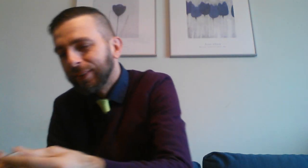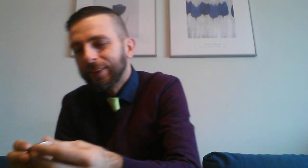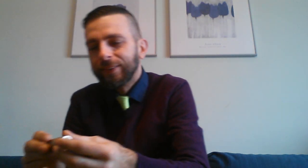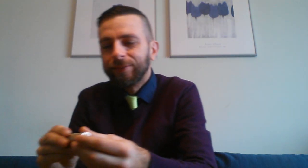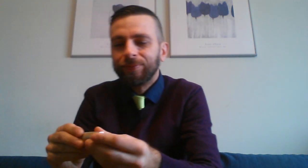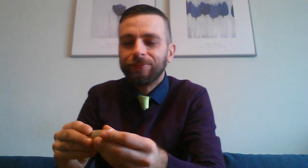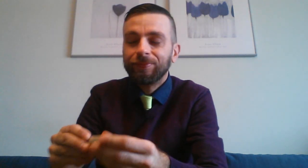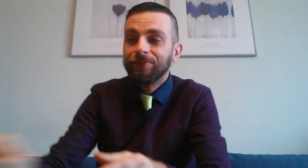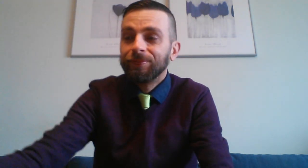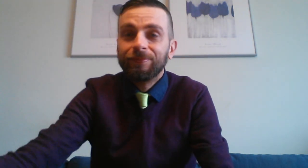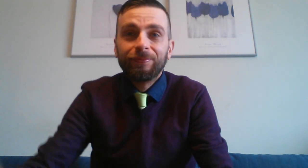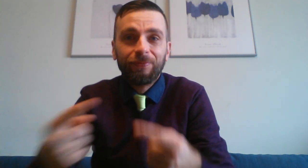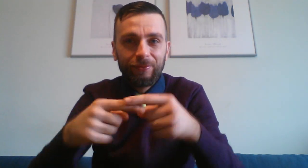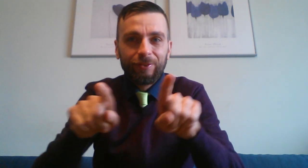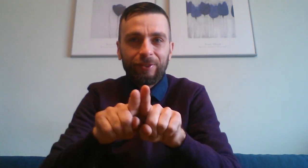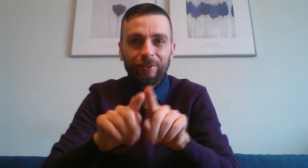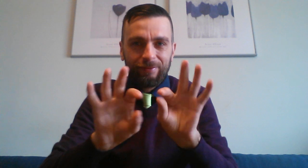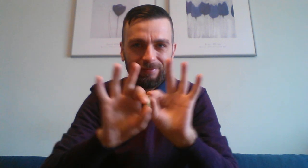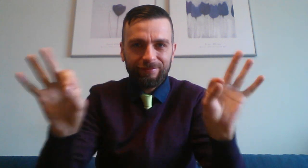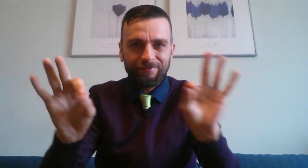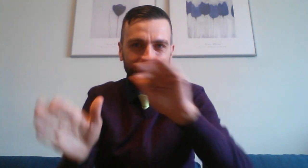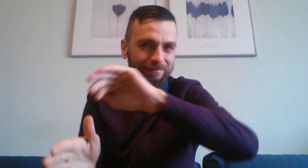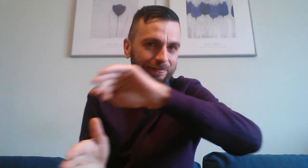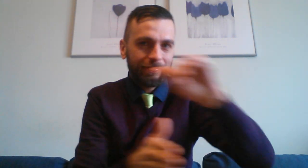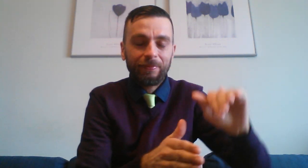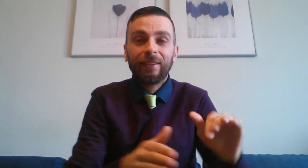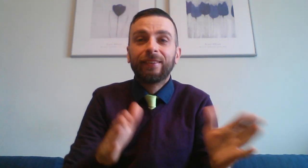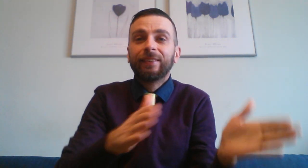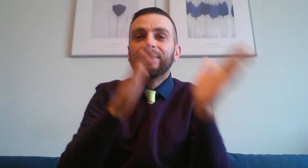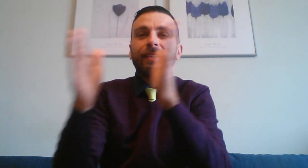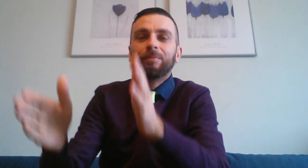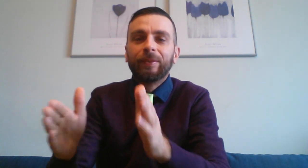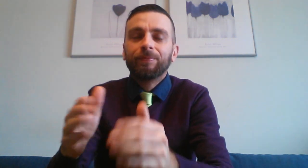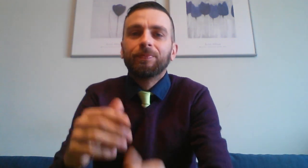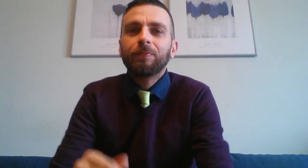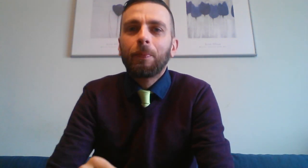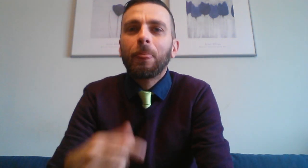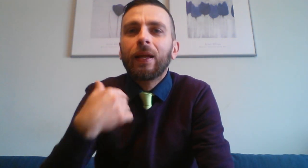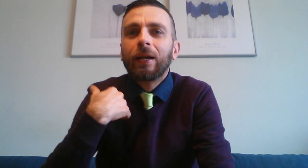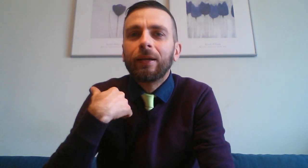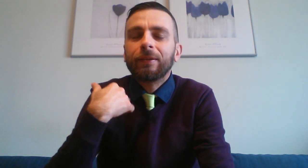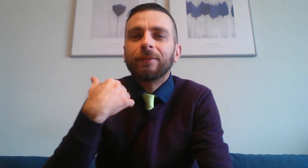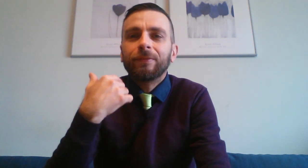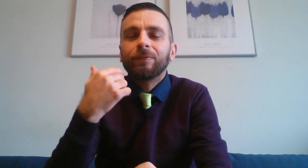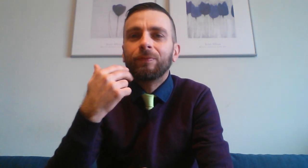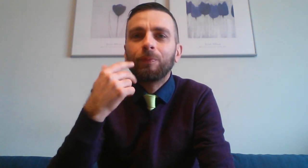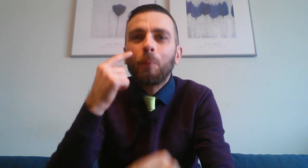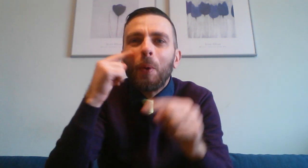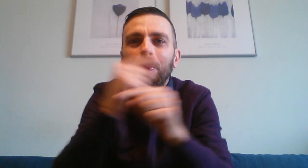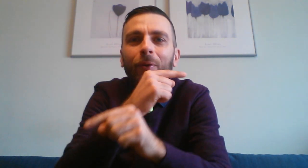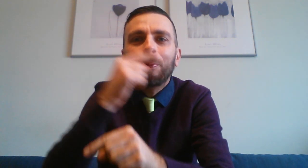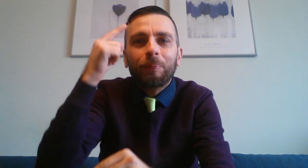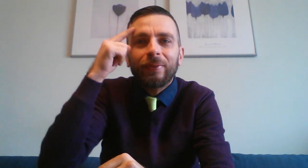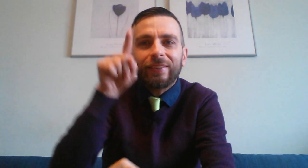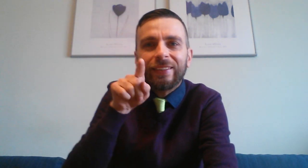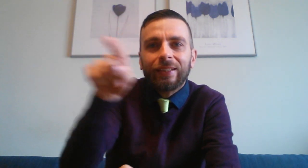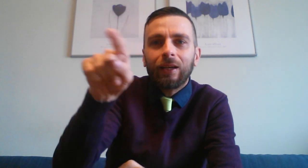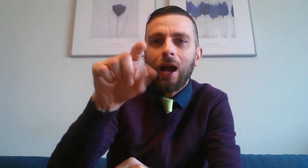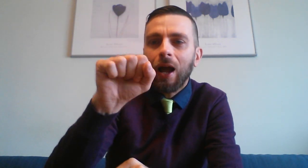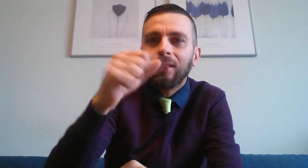prowadzi gospodarstwo specjalizujące się w produkcji mleka. Wieści z wiejskiej ją zasmuciły. Dla nas jako producentów mleka